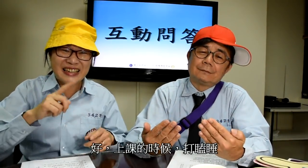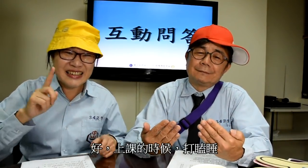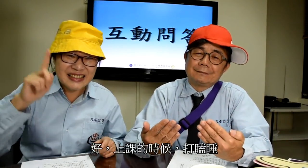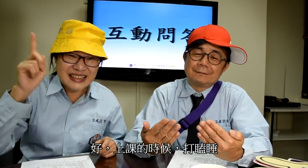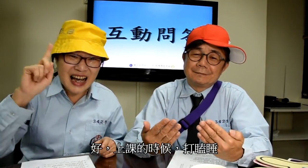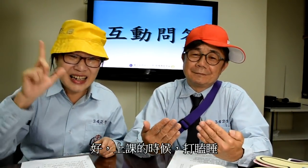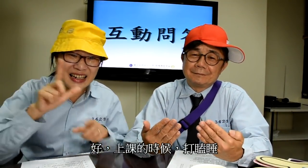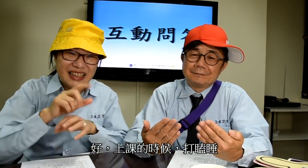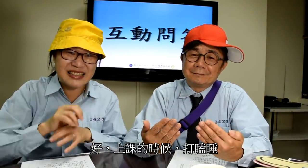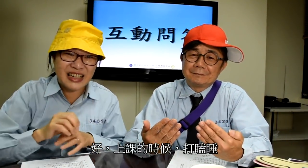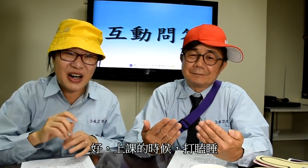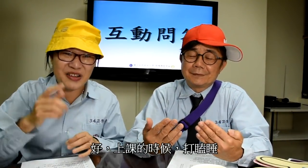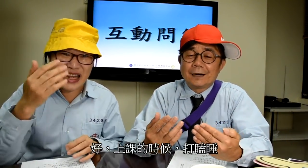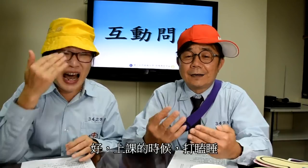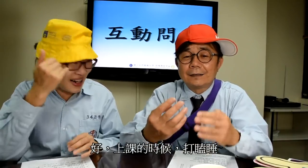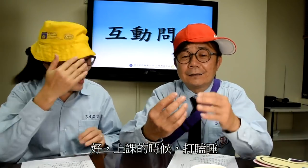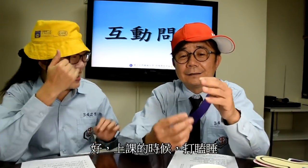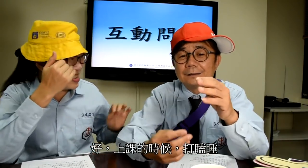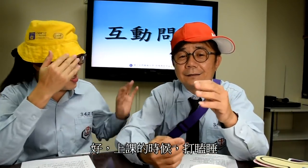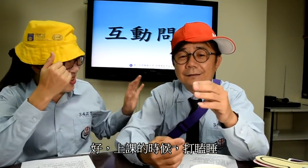好，上课的时候打瞌睡，